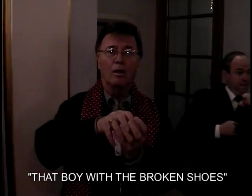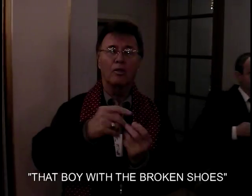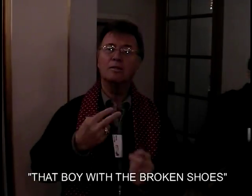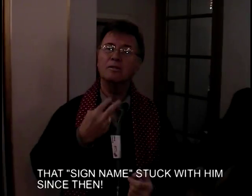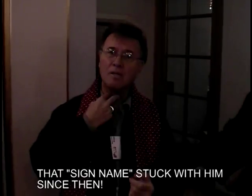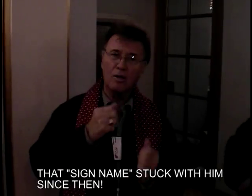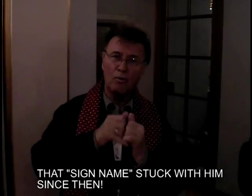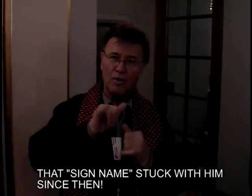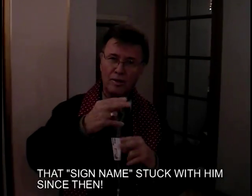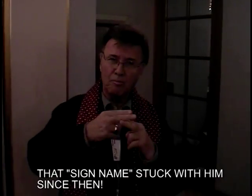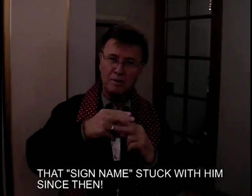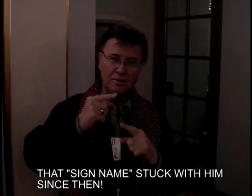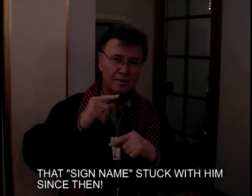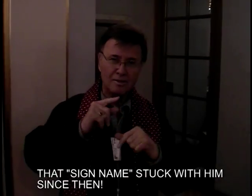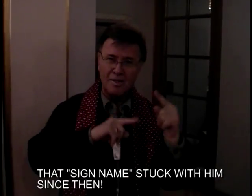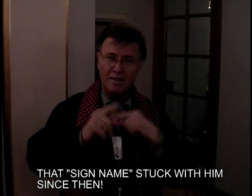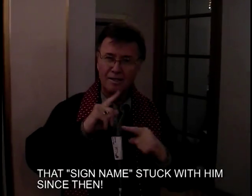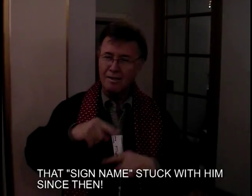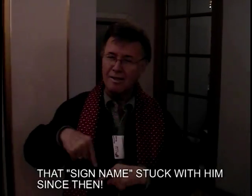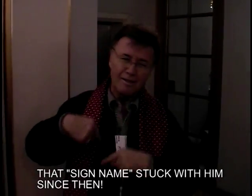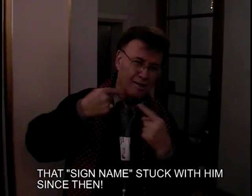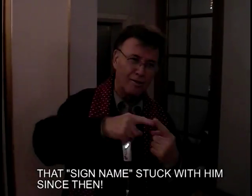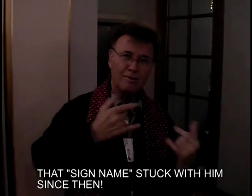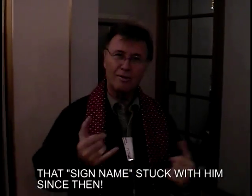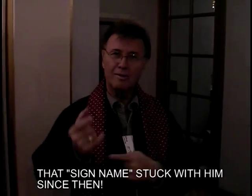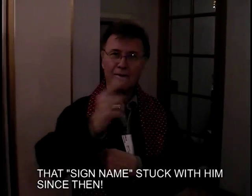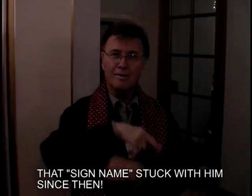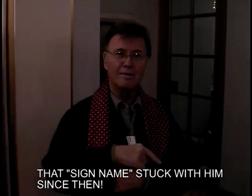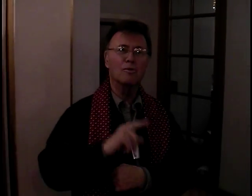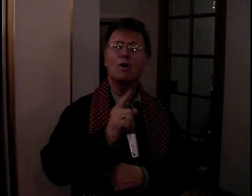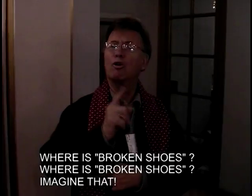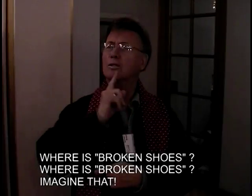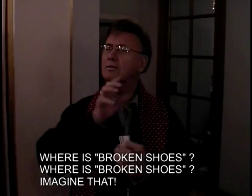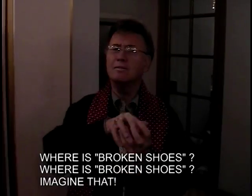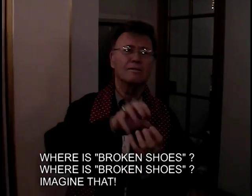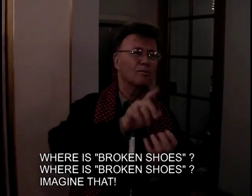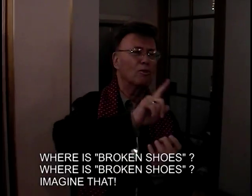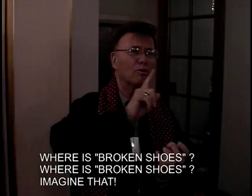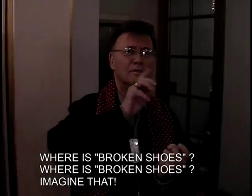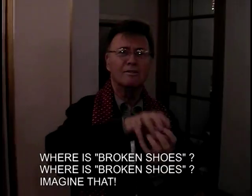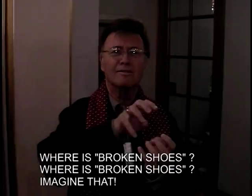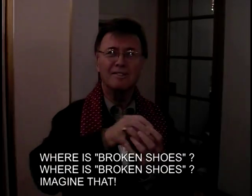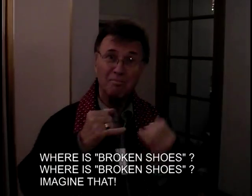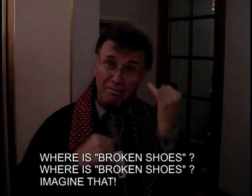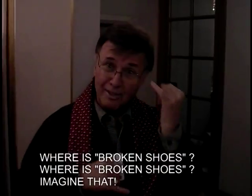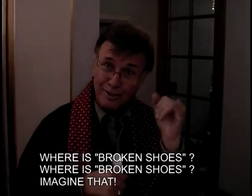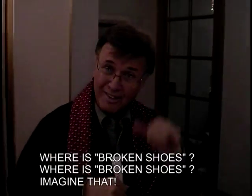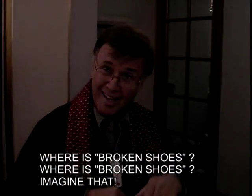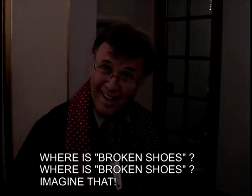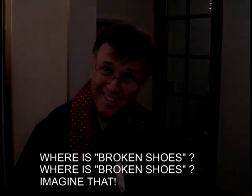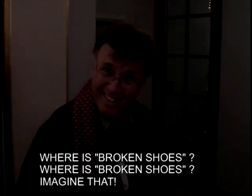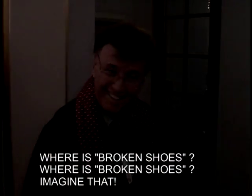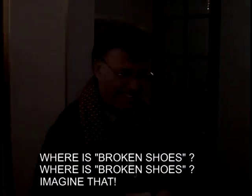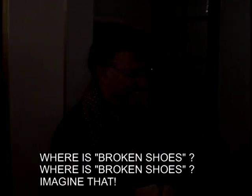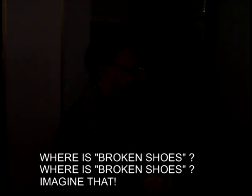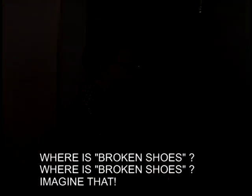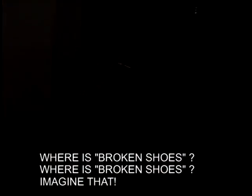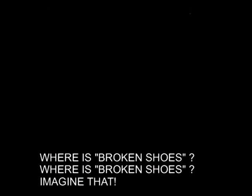я влюблен. Славная, милая Ховрино, с детства в тебя я влюблен.